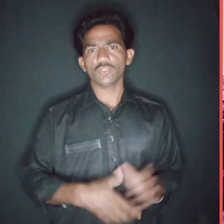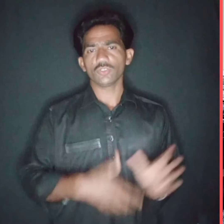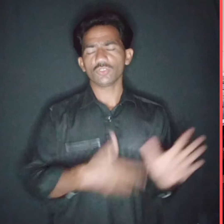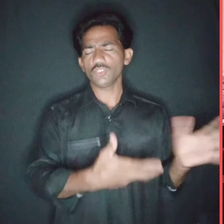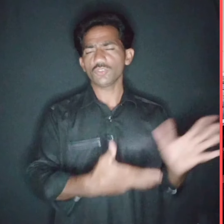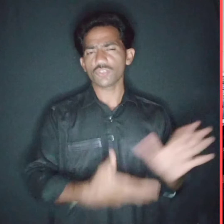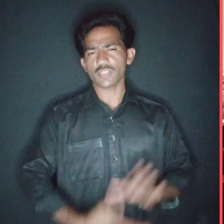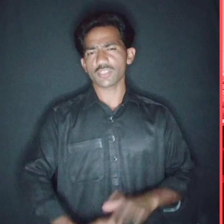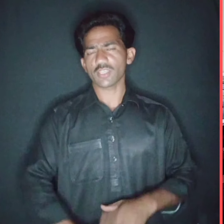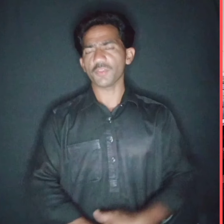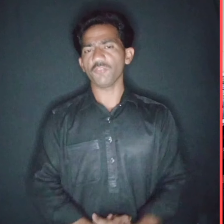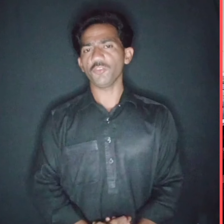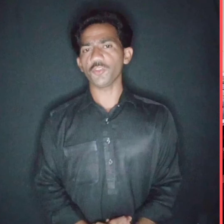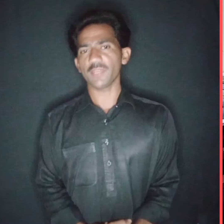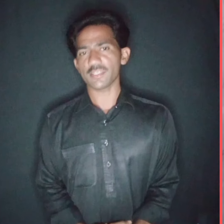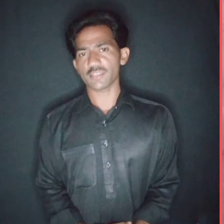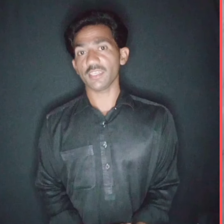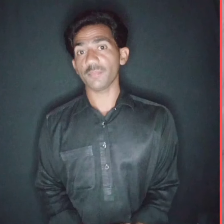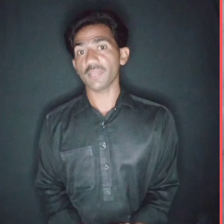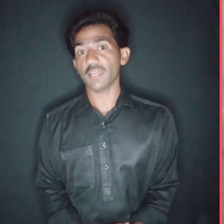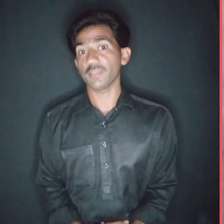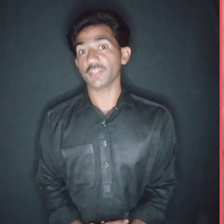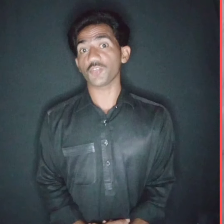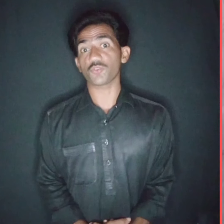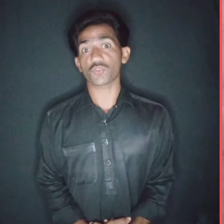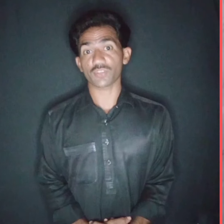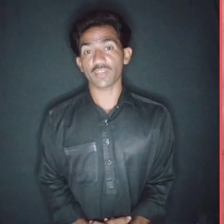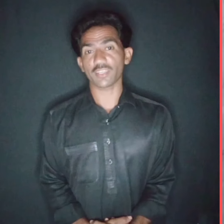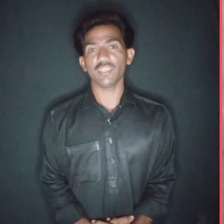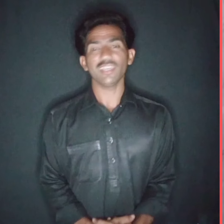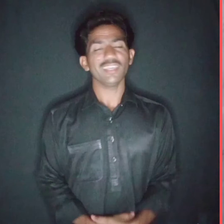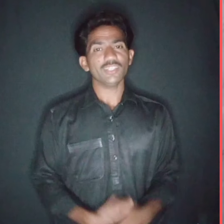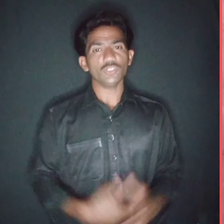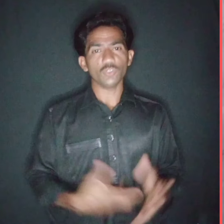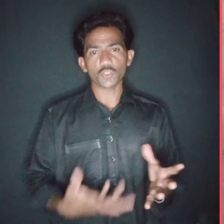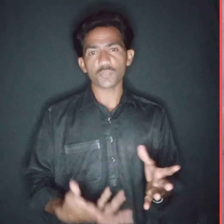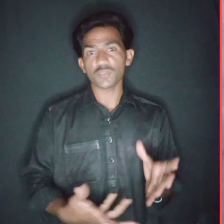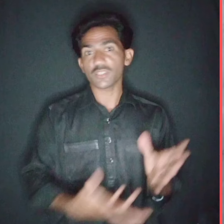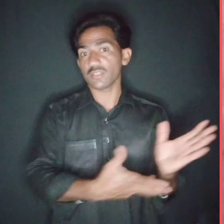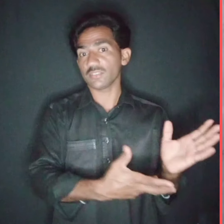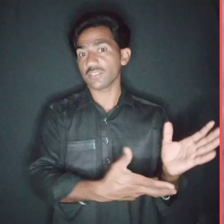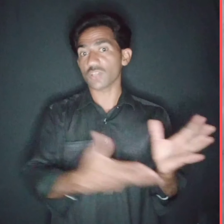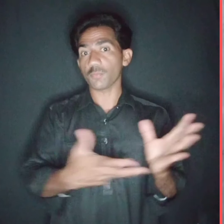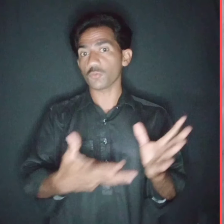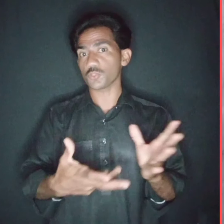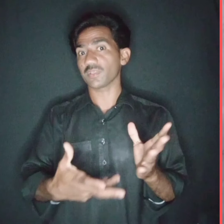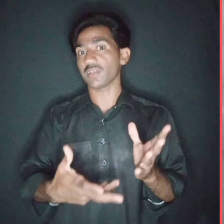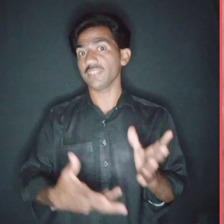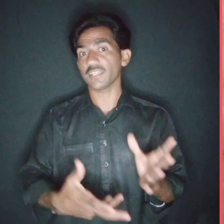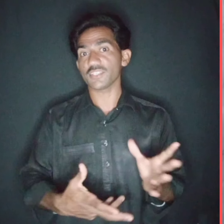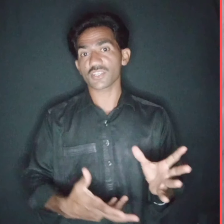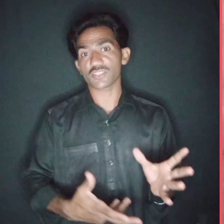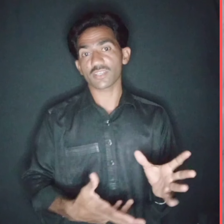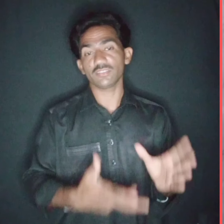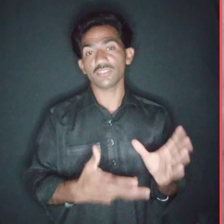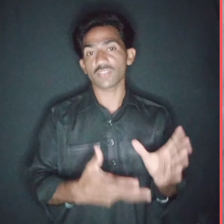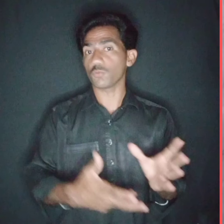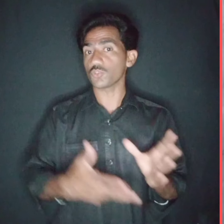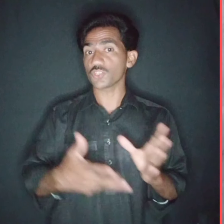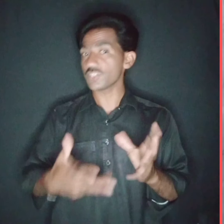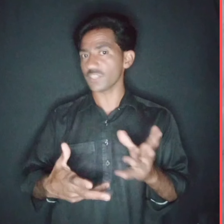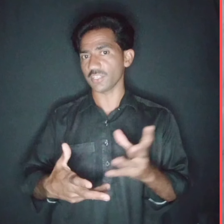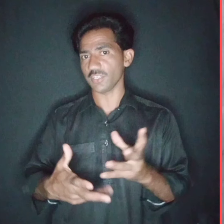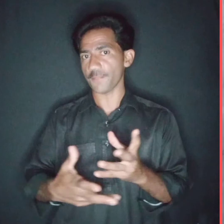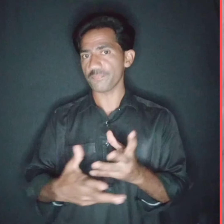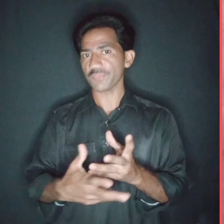बस सिर्फ जी दोस्तों, जैसे कि अपनी वीडियो मुलाहिज़ा किए मिनाहल मलिक टिकटॉक स्टार की, जो कुछ भी चला इसने सब कुछ बता दिया किसने के साथ ये सब